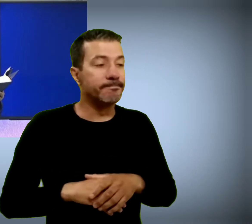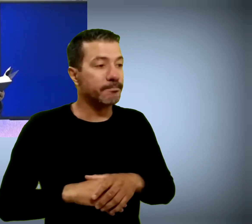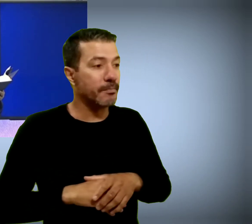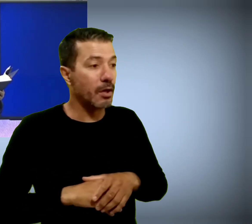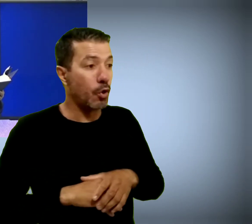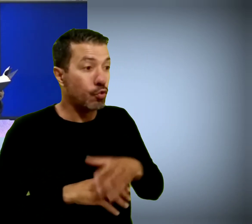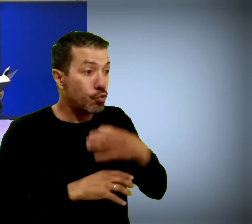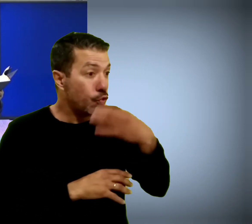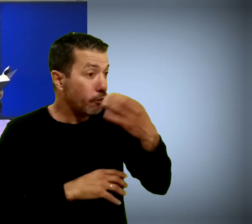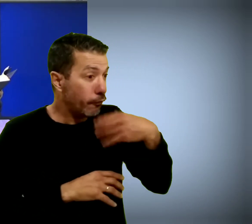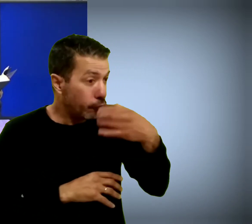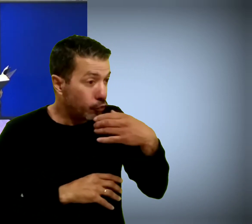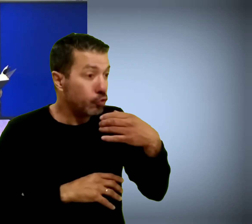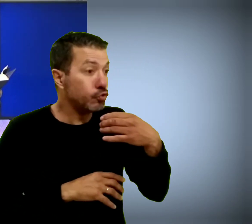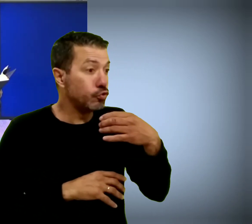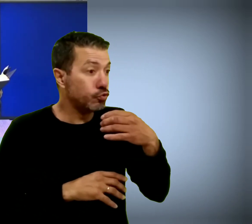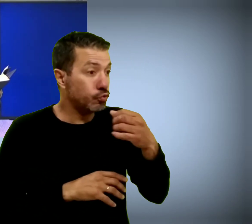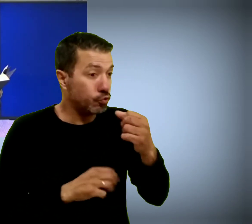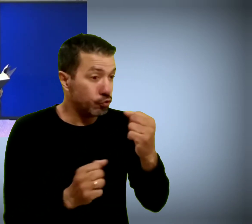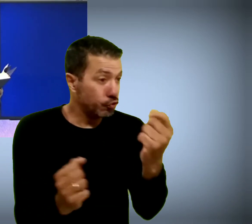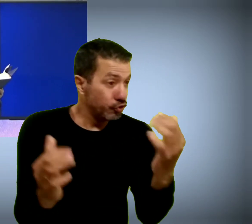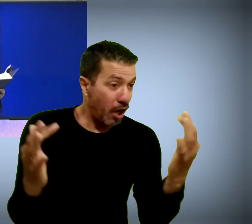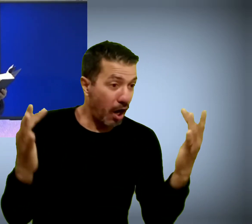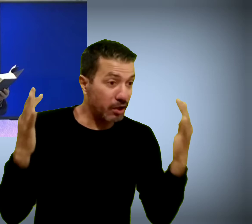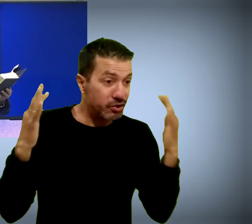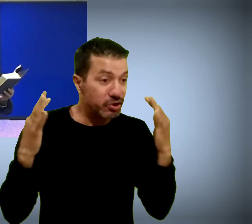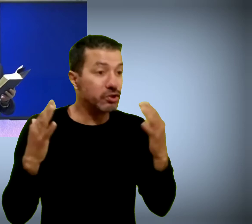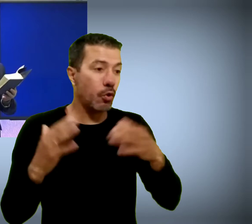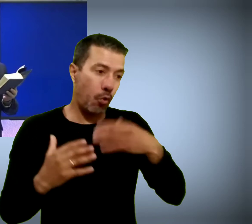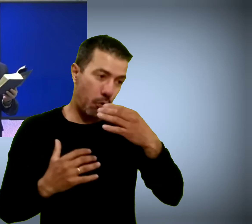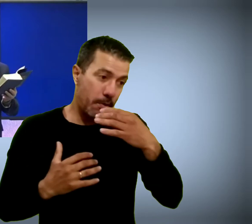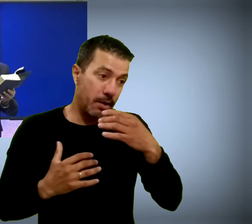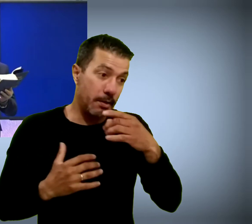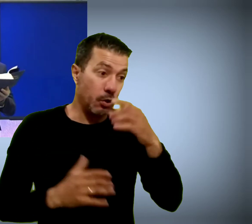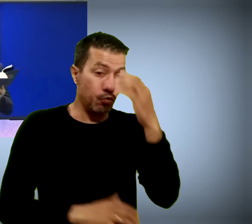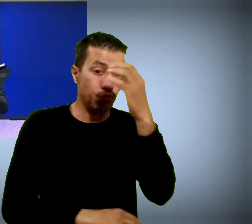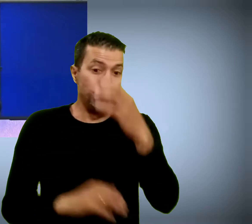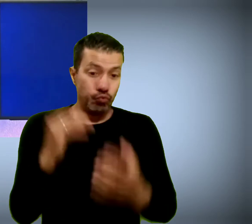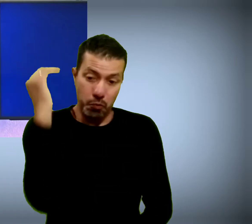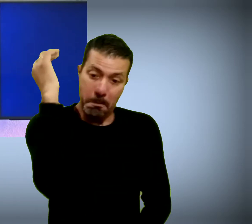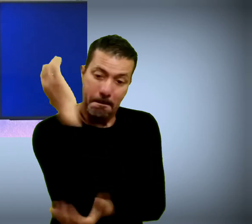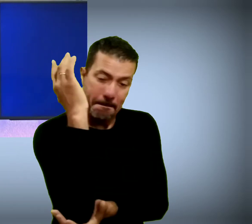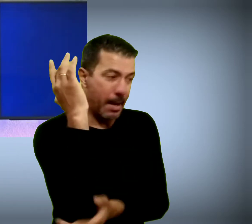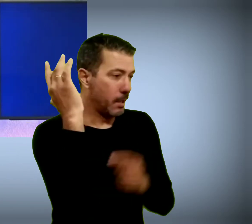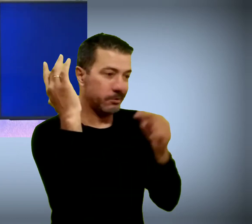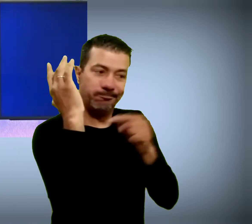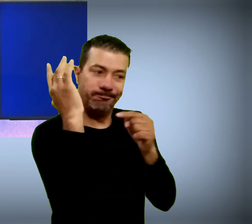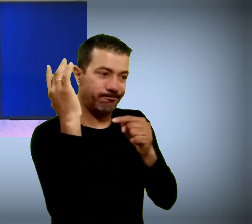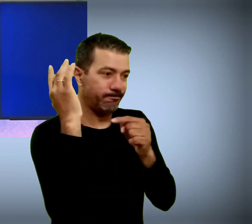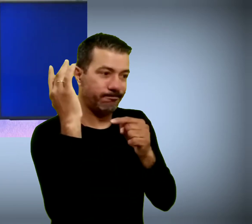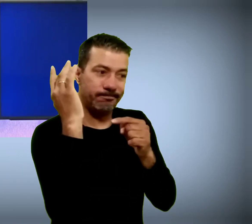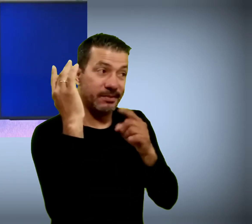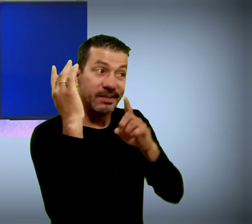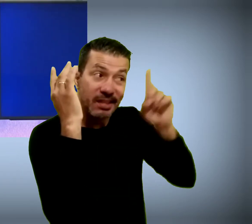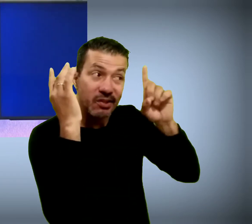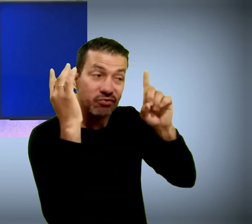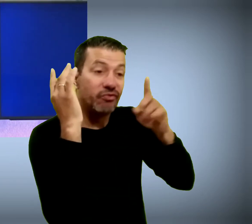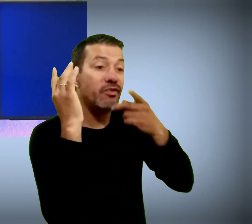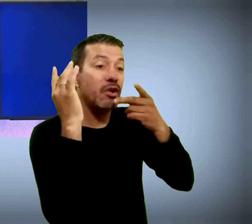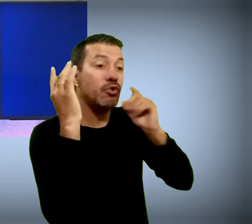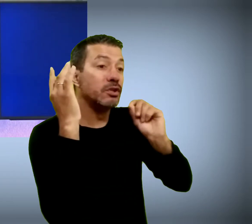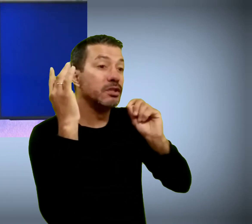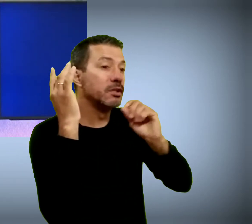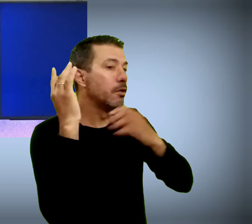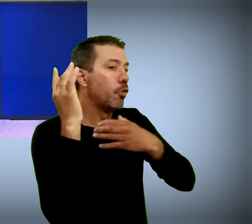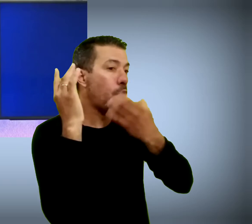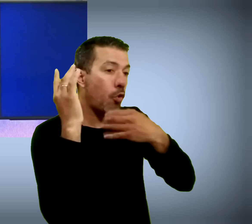do fruto das árvores do jardim comeremos, mas do fruto da árvore que está no meio do jardim, disse Deus: não comereis